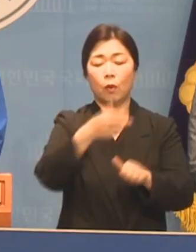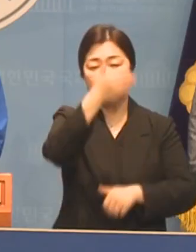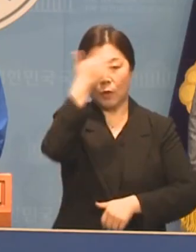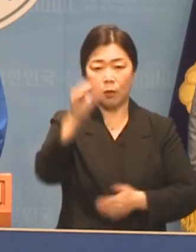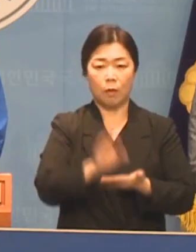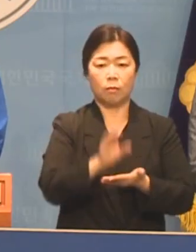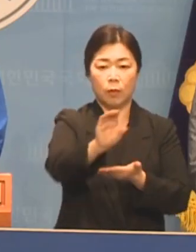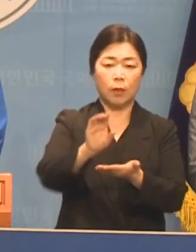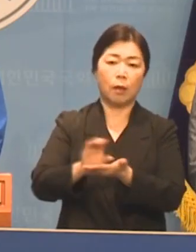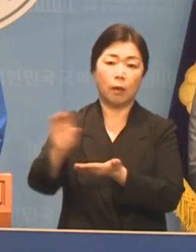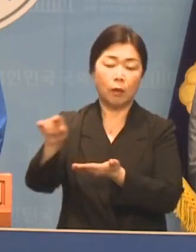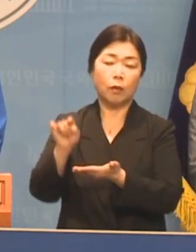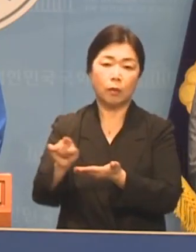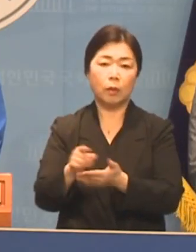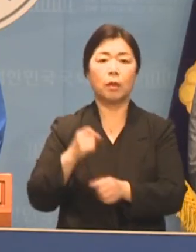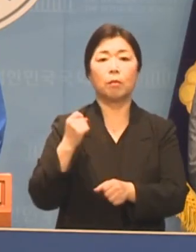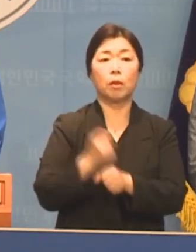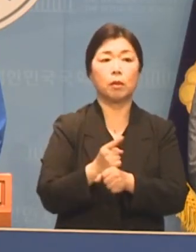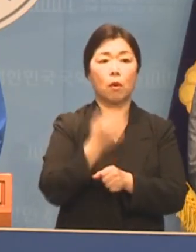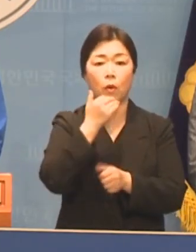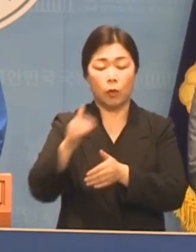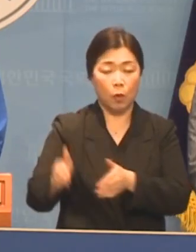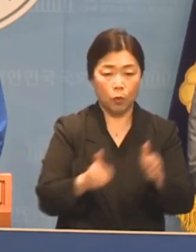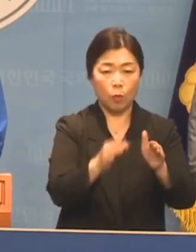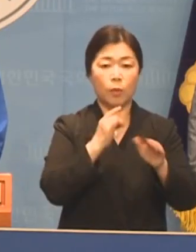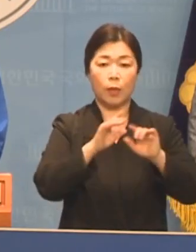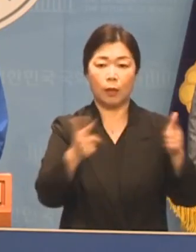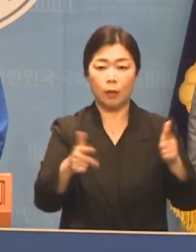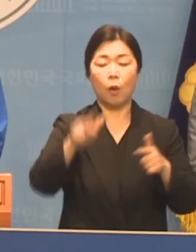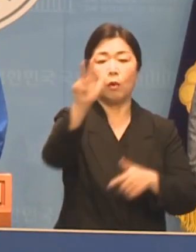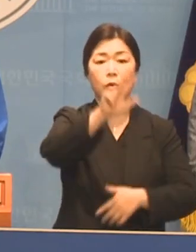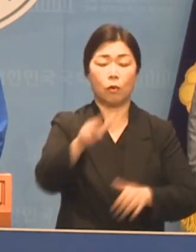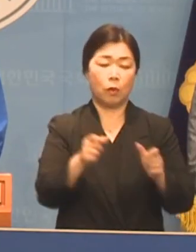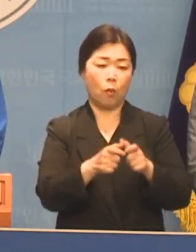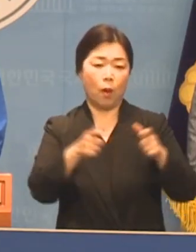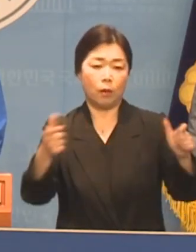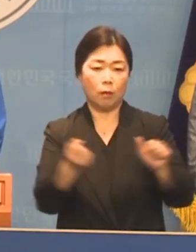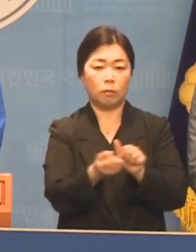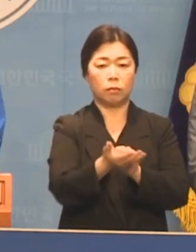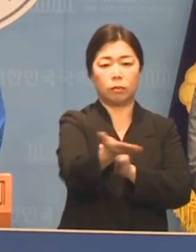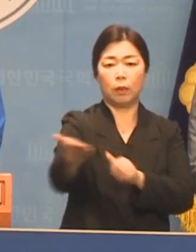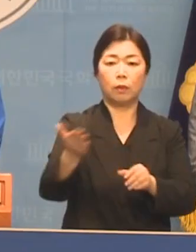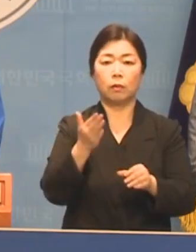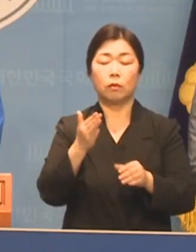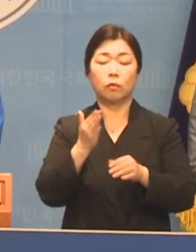배당 등은 이미 경기도를 넘어 전국으로 확산하고 있습니다.